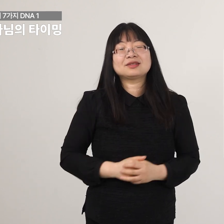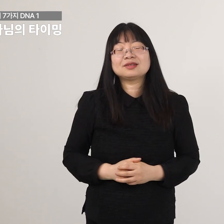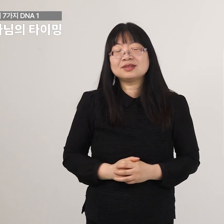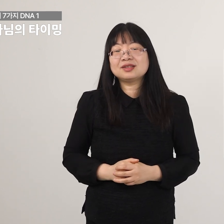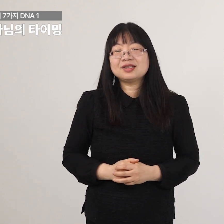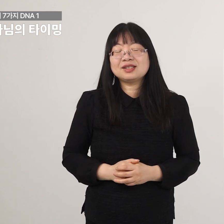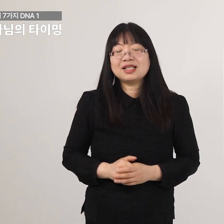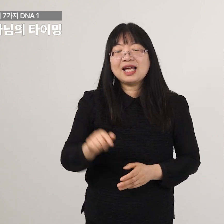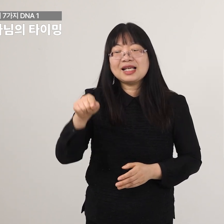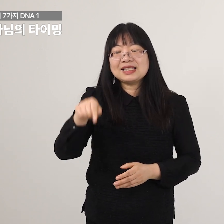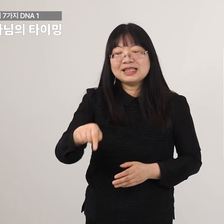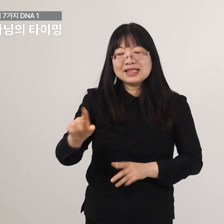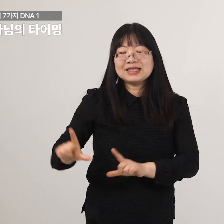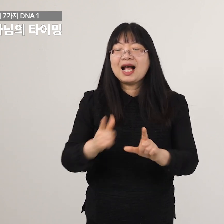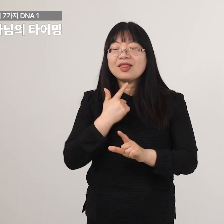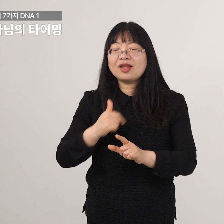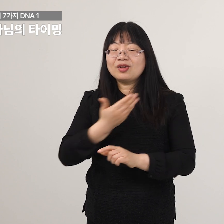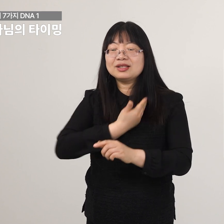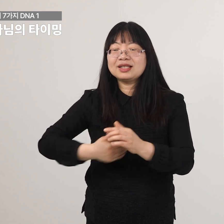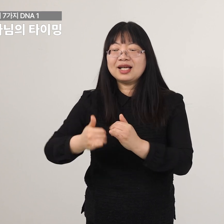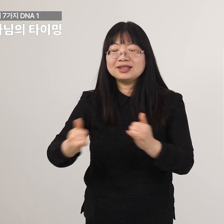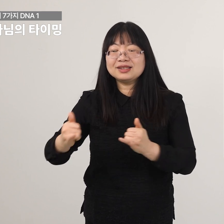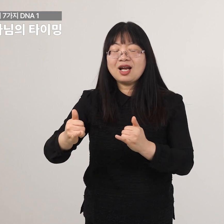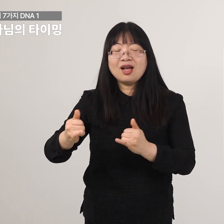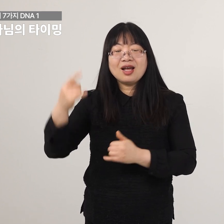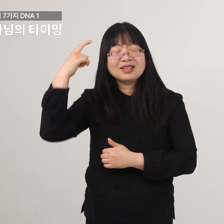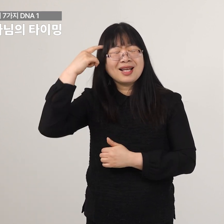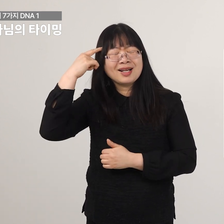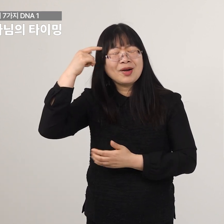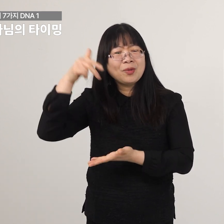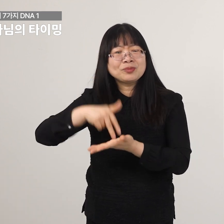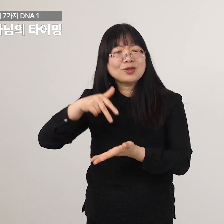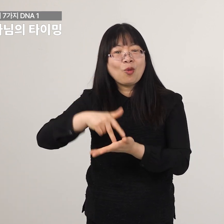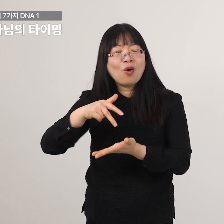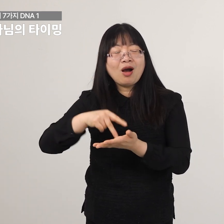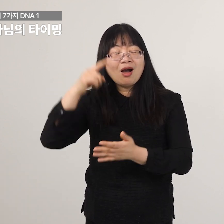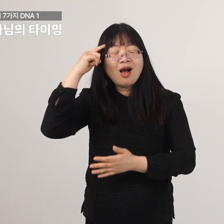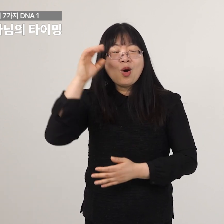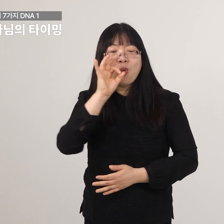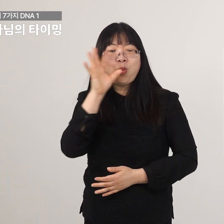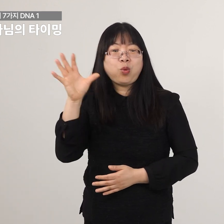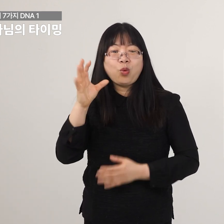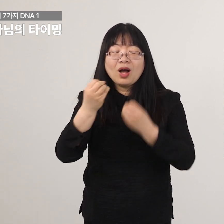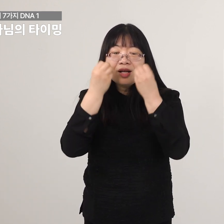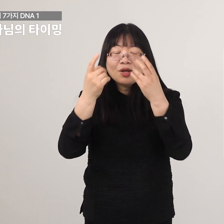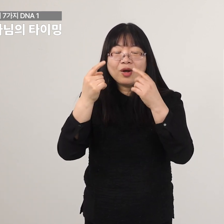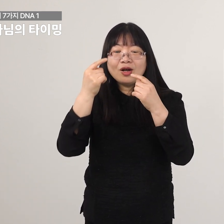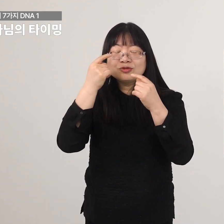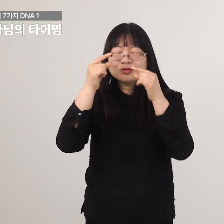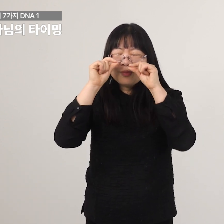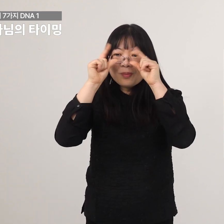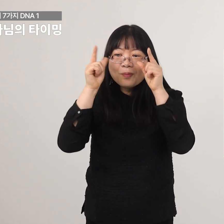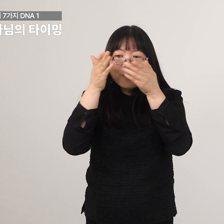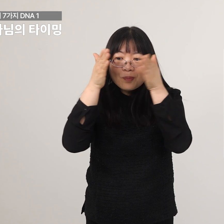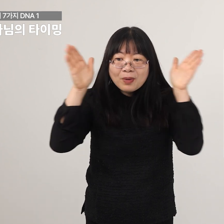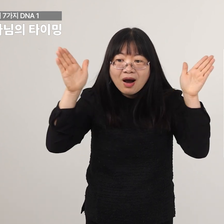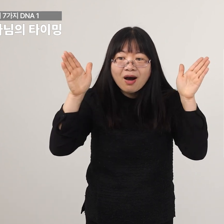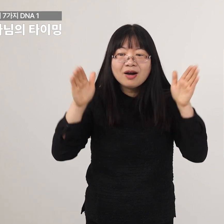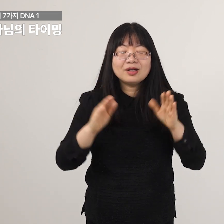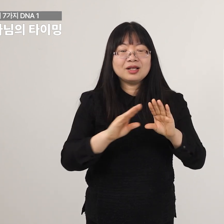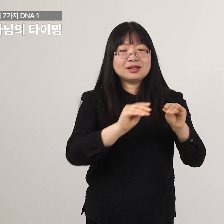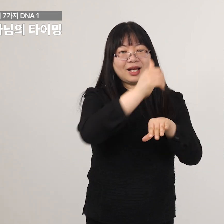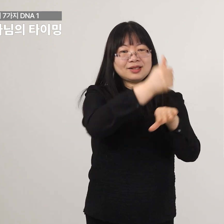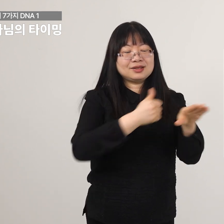당시 제자들의 마인드로서는 상상이 안 가는 새로운 시선으로 확 터뜨립니다.